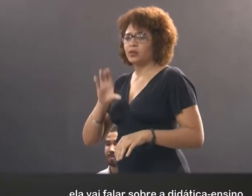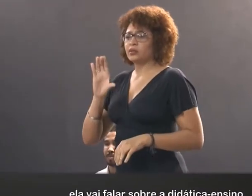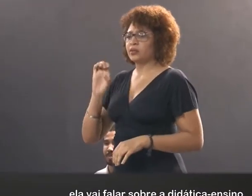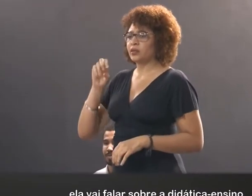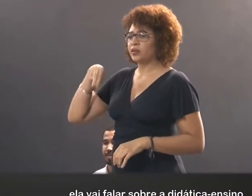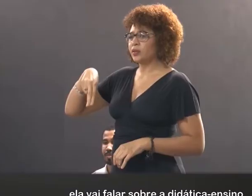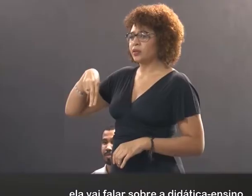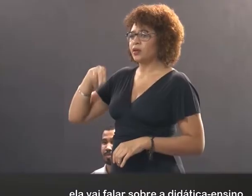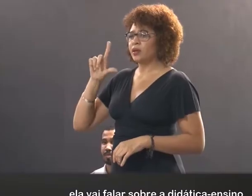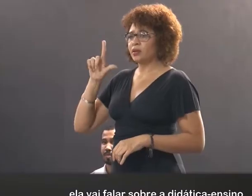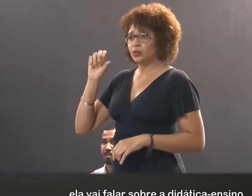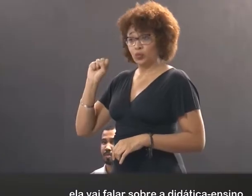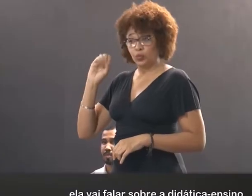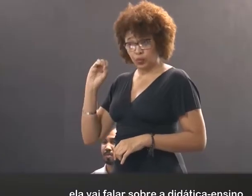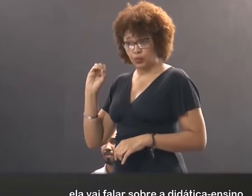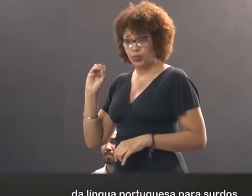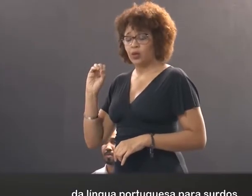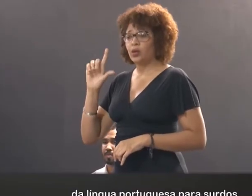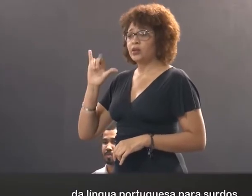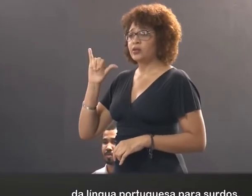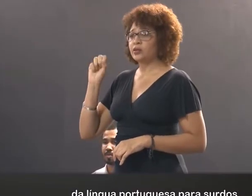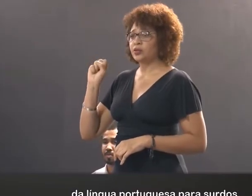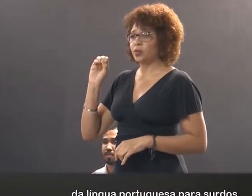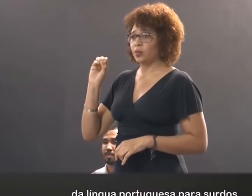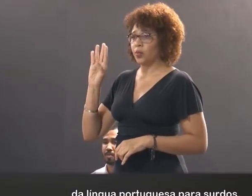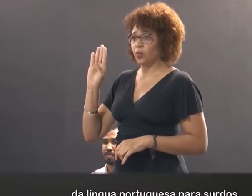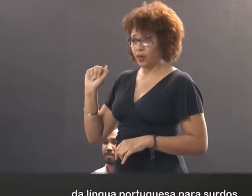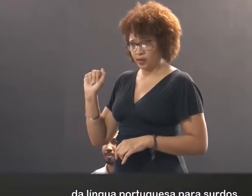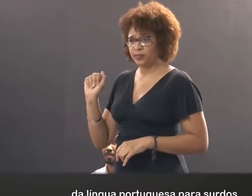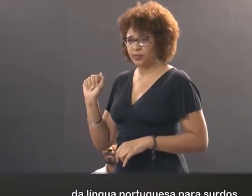Ela vai falar sobre a didática e o ensino da língua portuguesa para surdos.